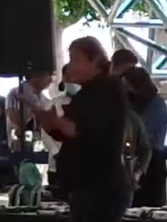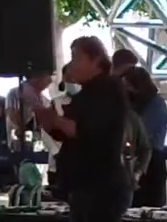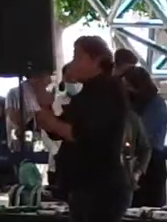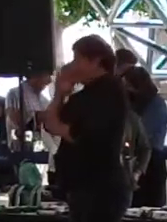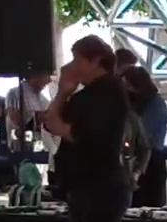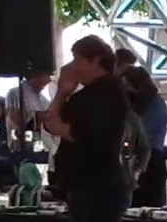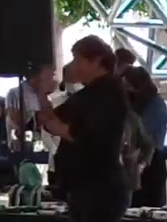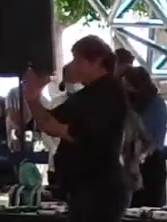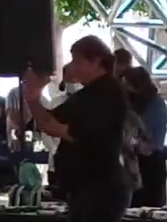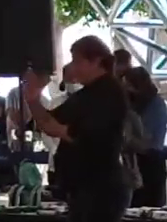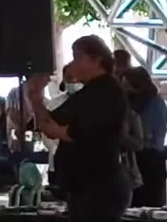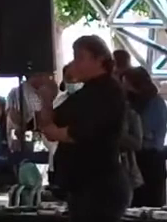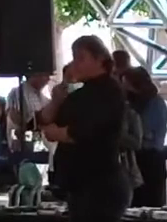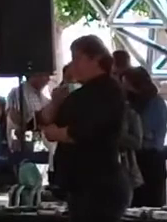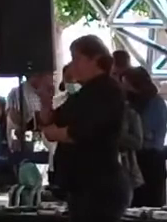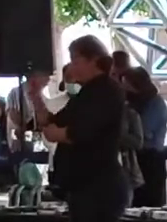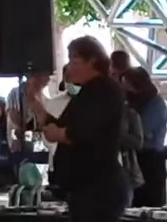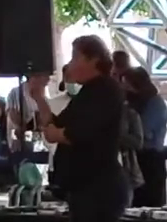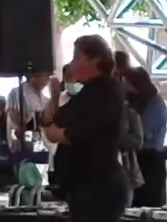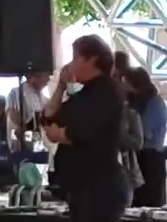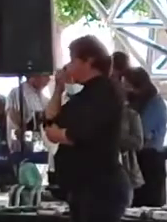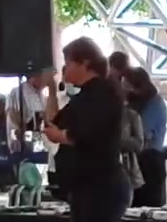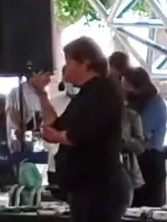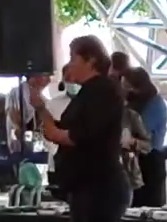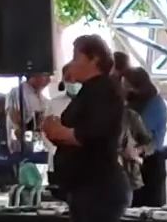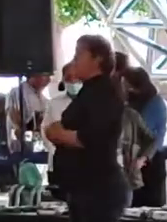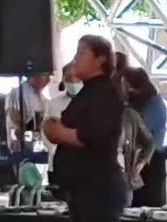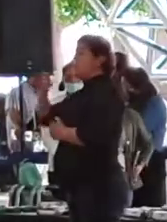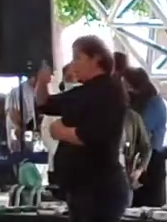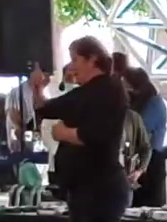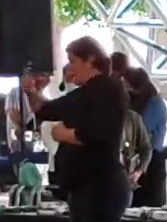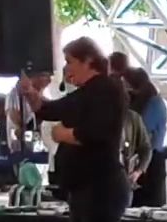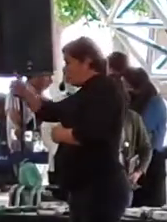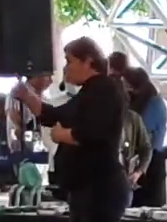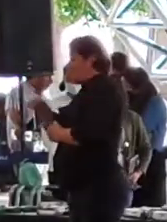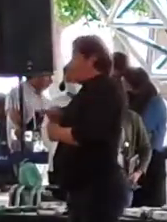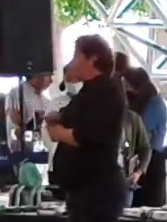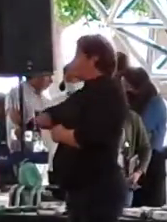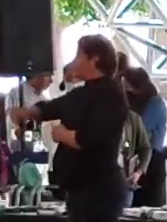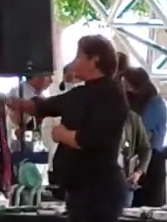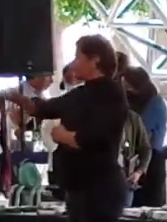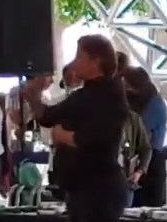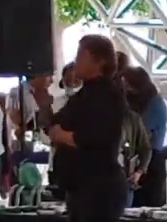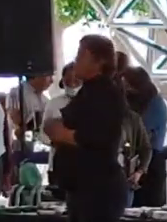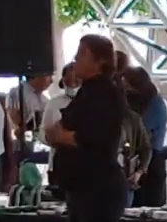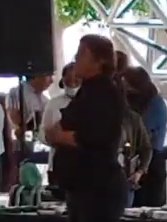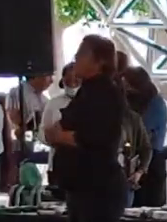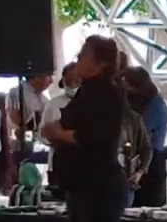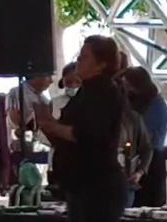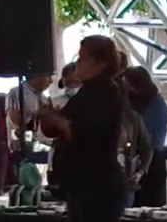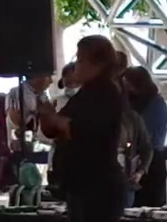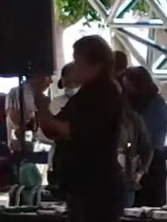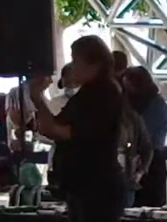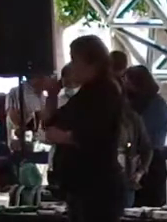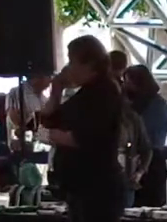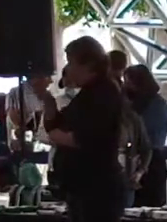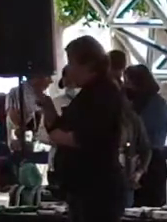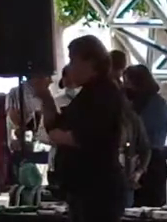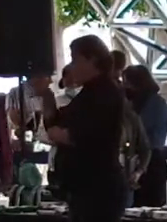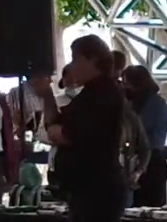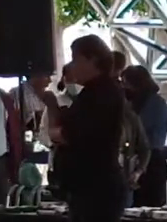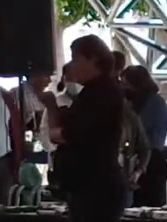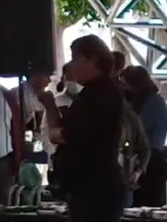directa a todas las escuelas, a todos los rincones. Muchas gracias. Y desde luego también a Mariana Espinosa